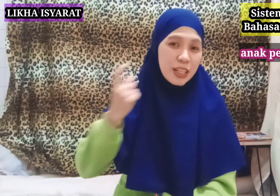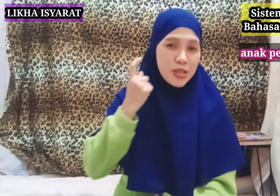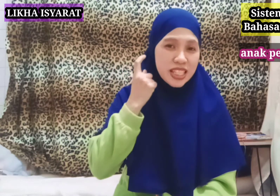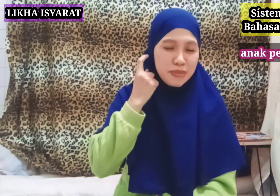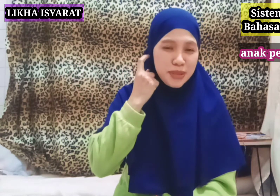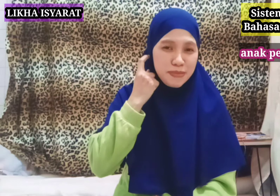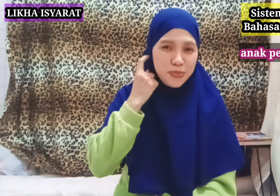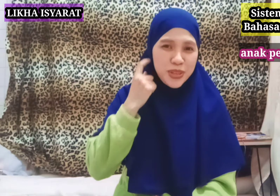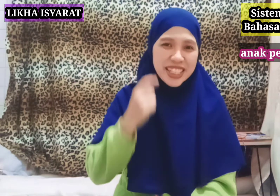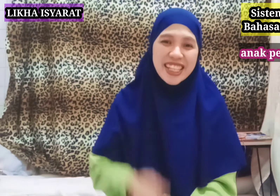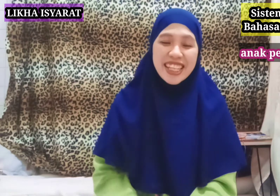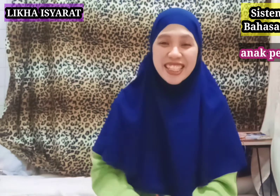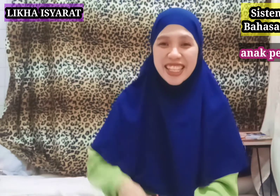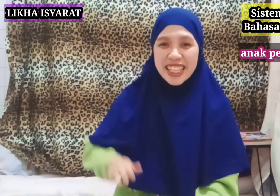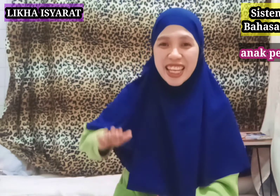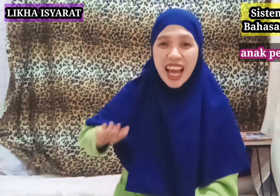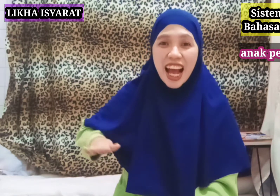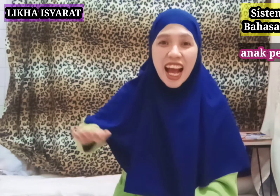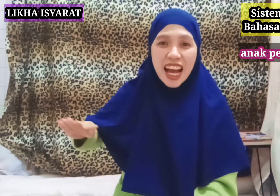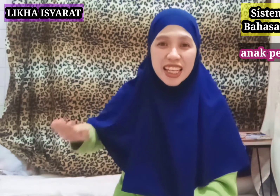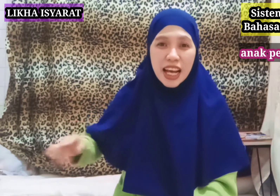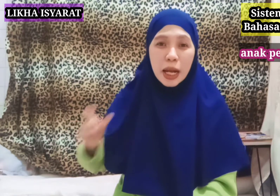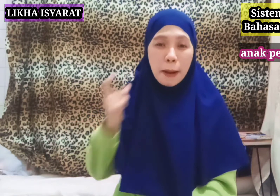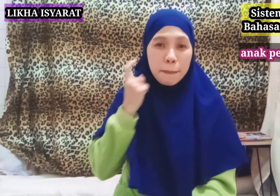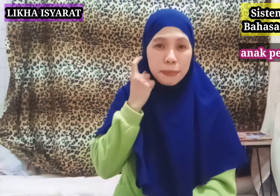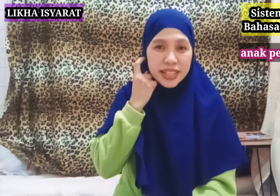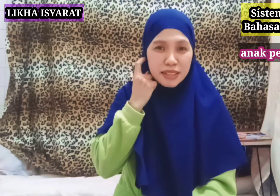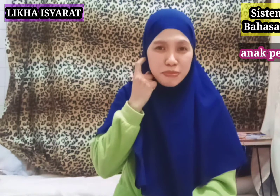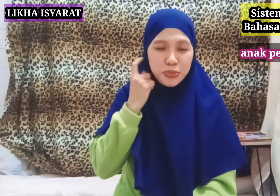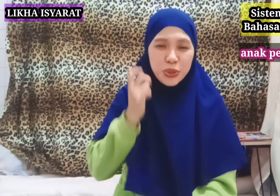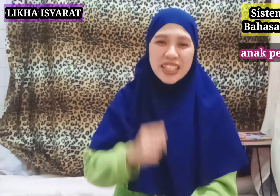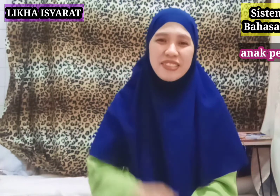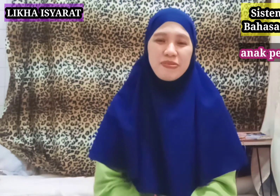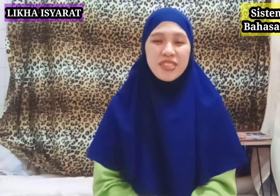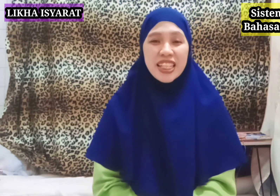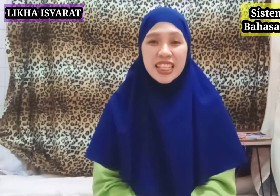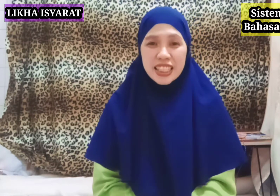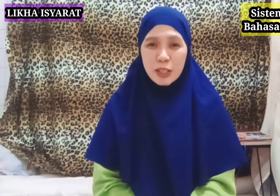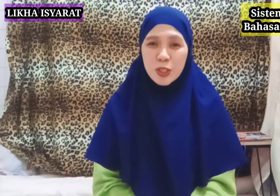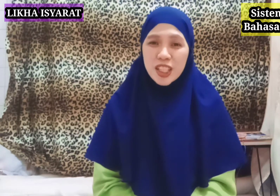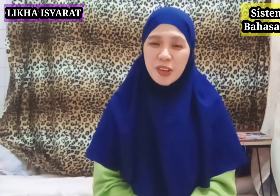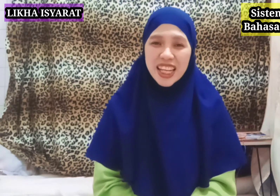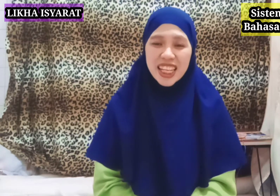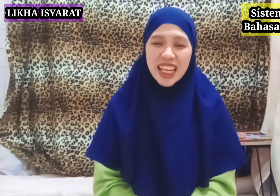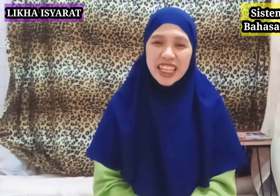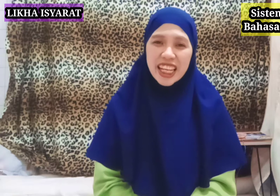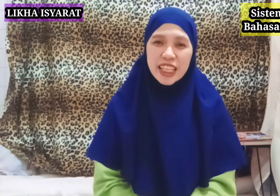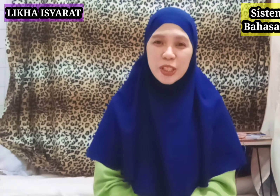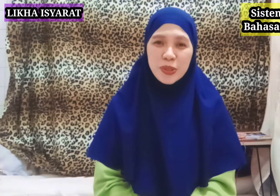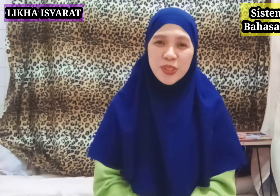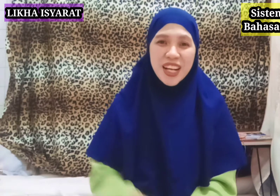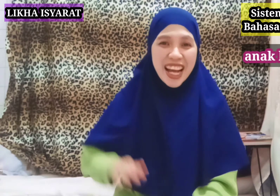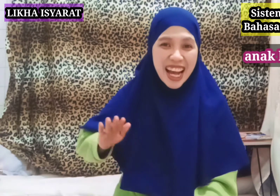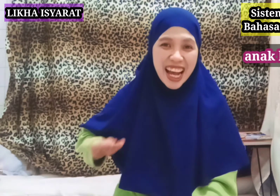di sini, perempuan. Jadi anak perempuan. Terus kalau anak laki-laki itu